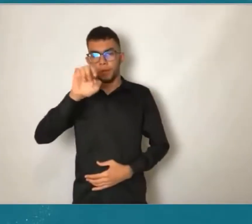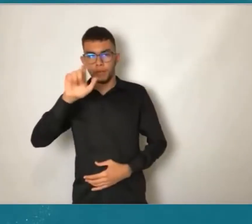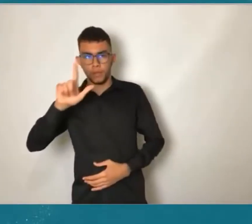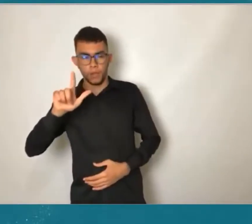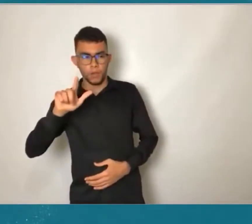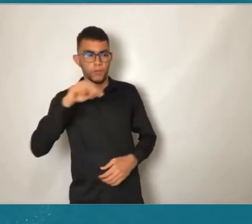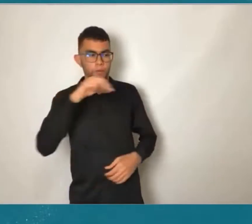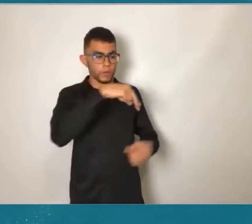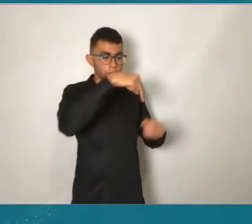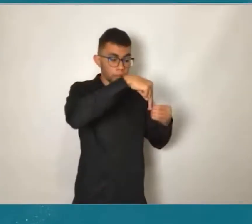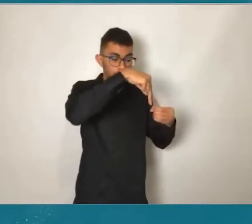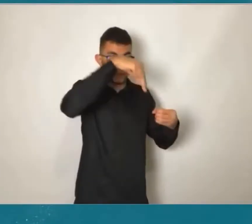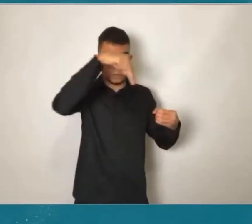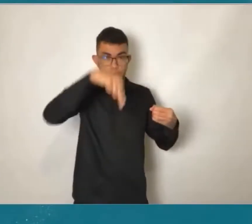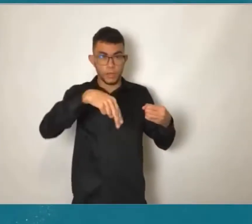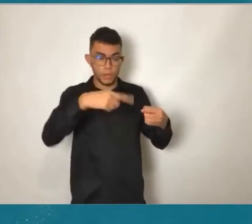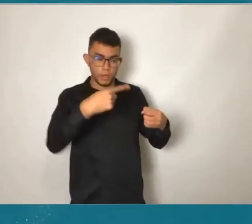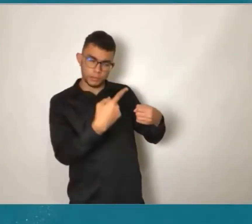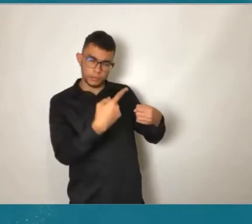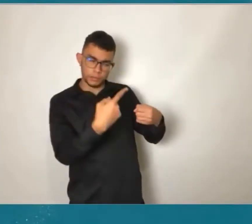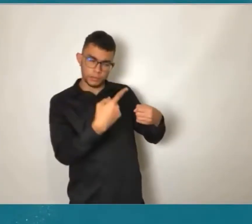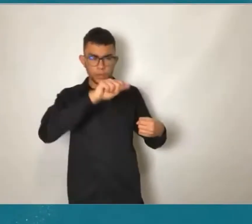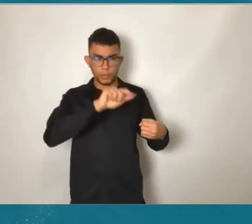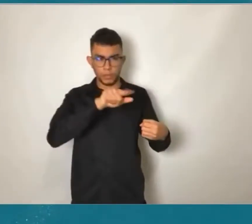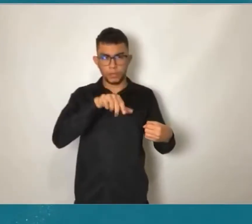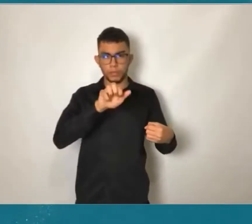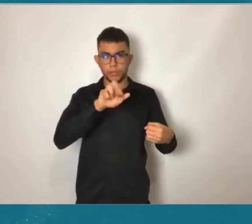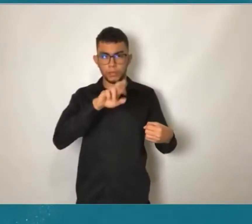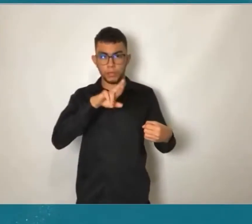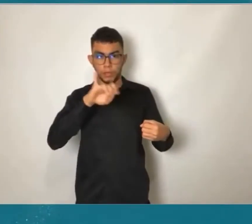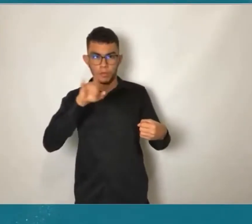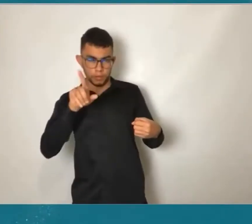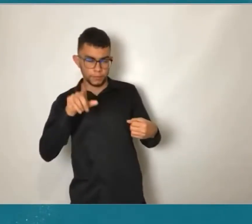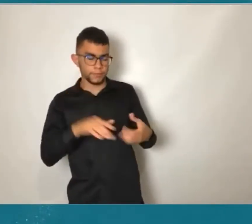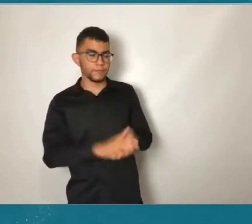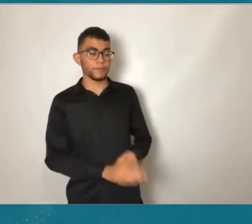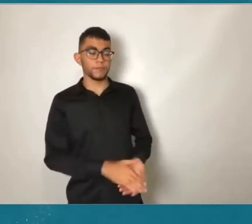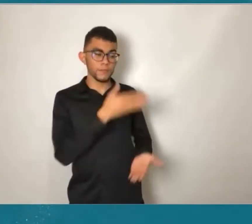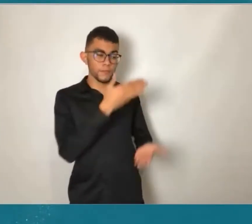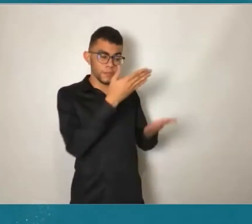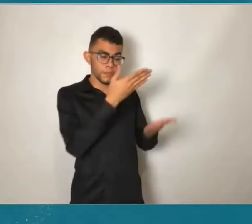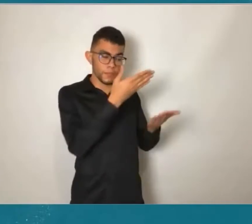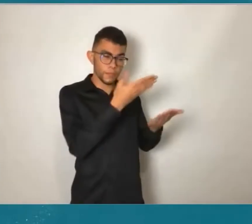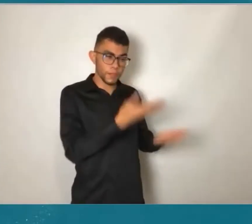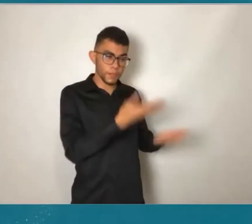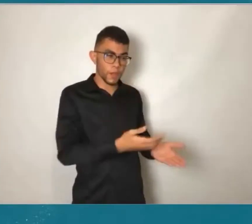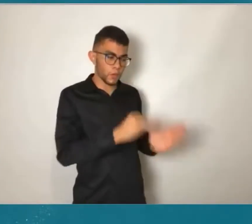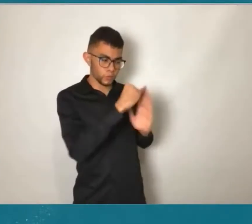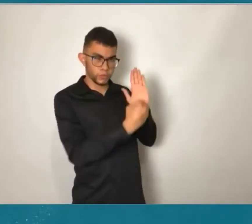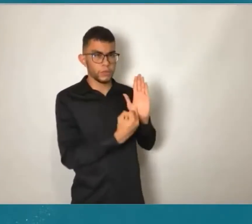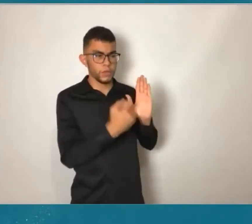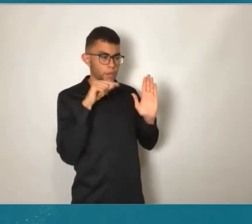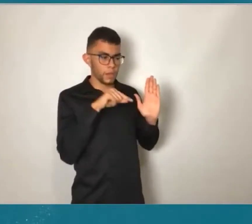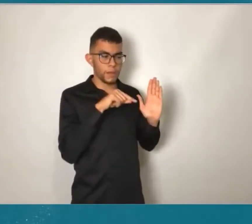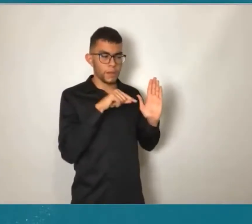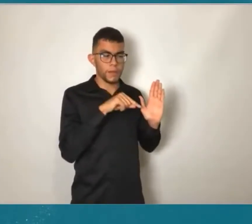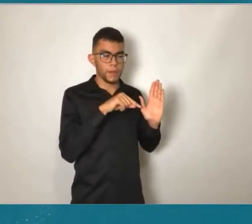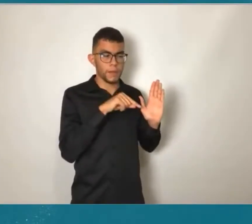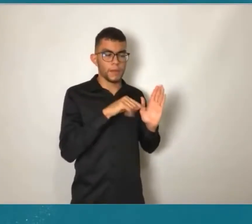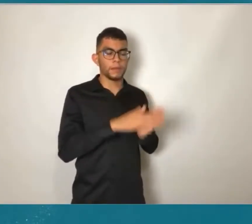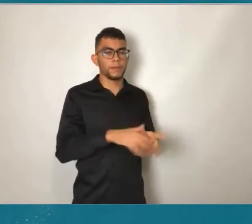eu sou muito alegre, irmãos. Estou muito alegre, porque aquilo que o